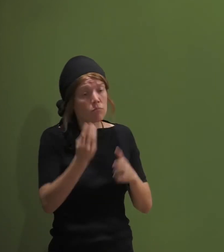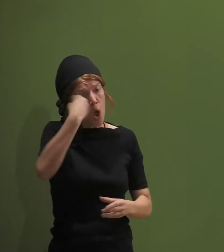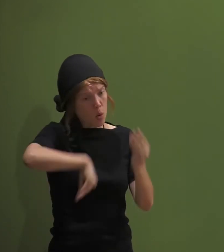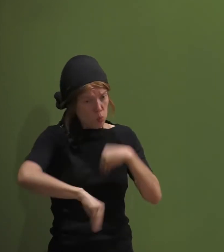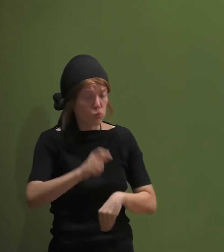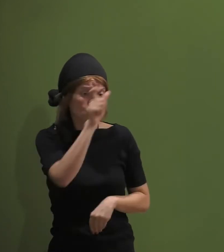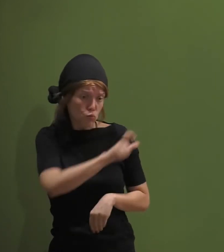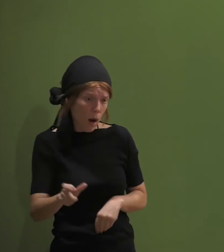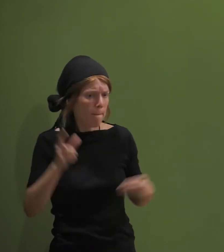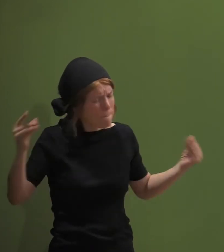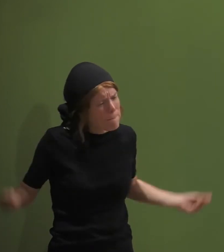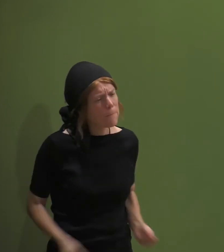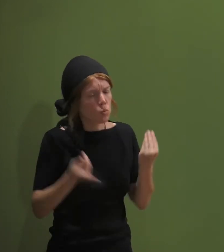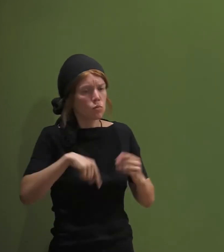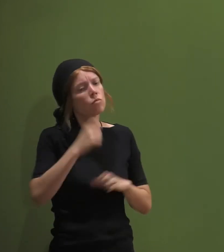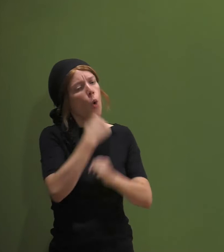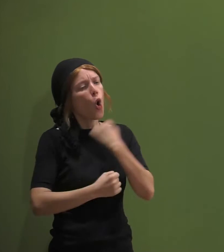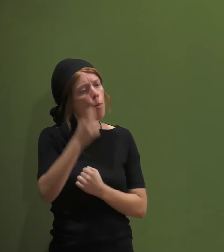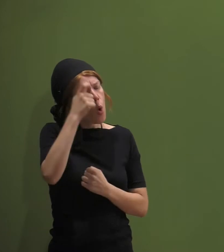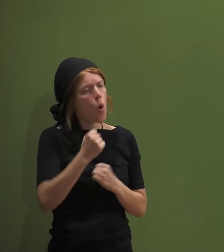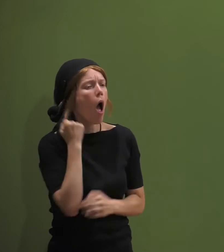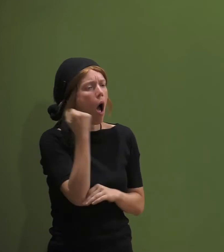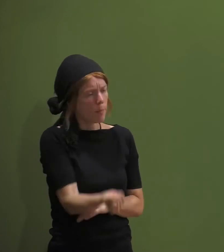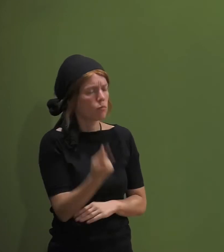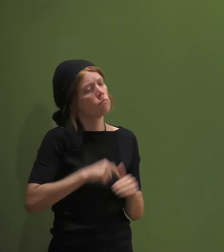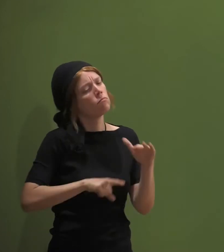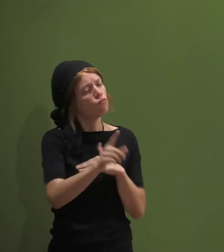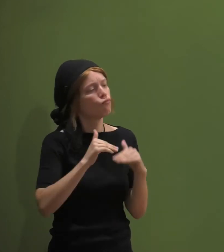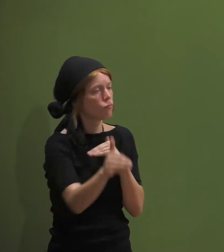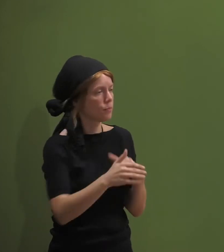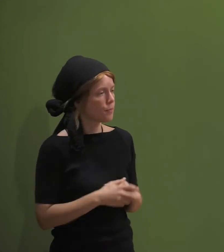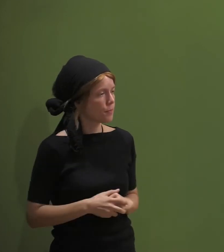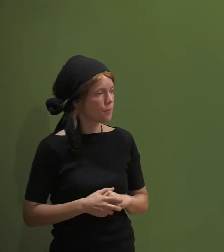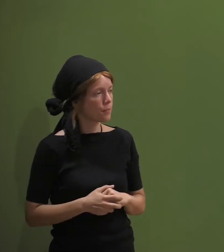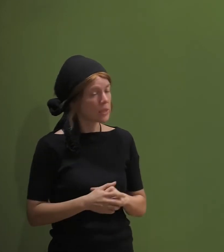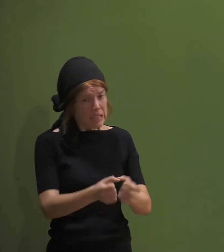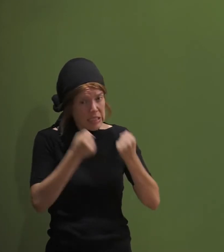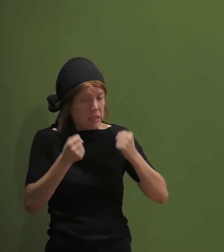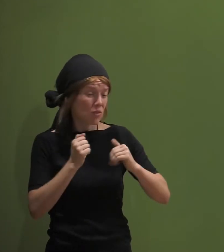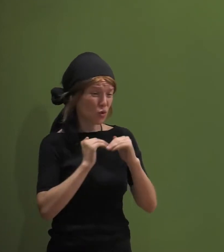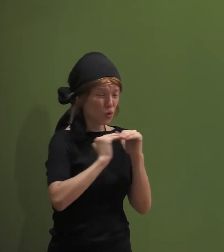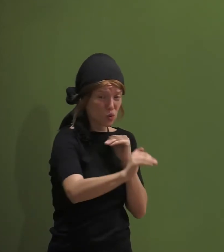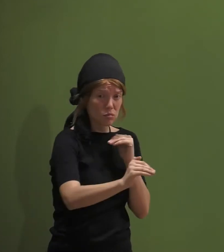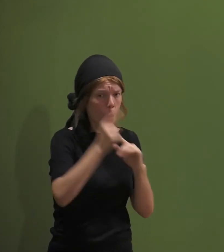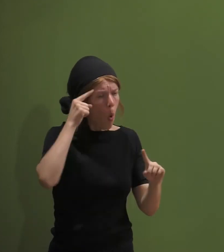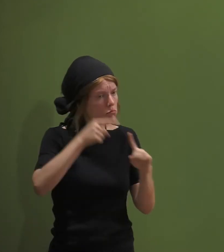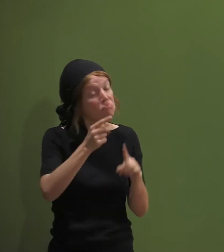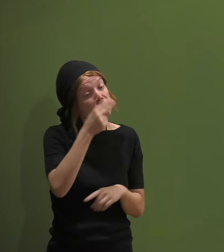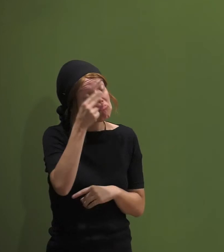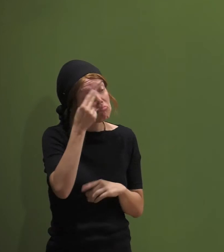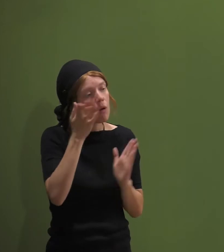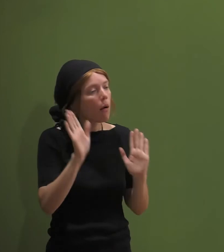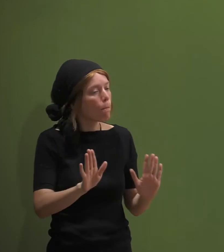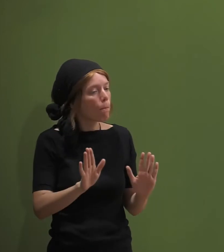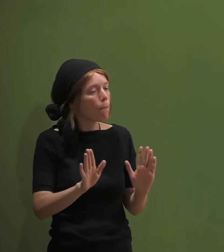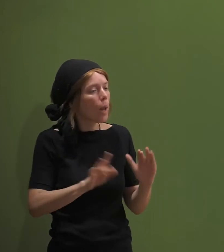humana y para apoyar a las economías rurales y al desarrollo sostenible. La intensificación sostenible es un objetivo interesante, pero que no